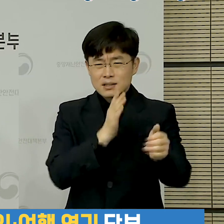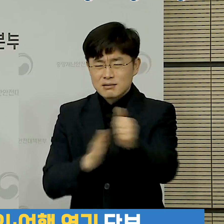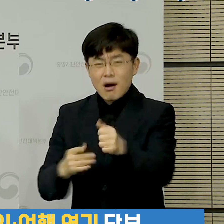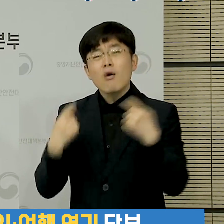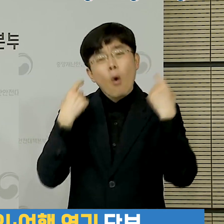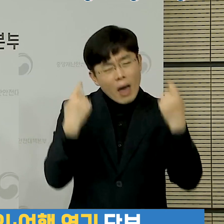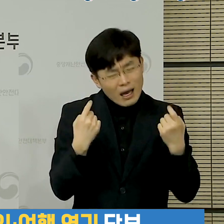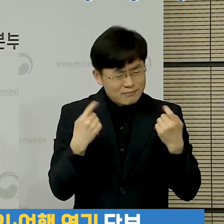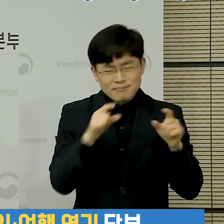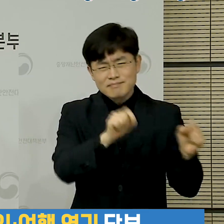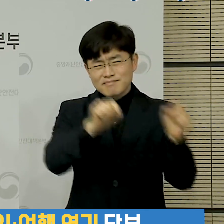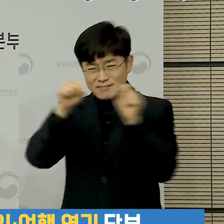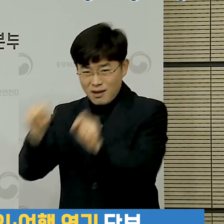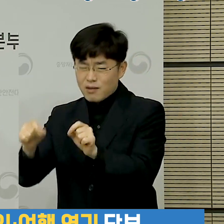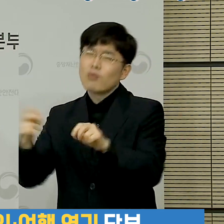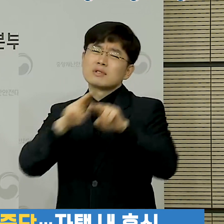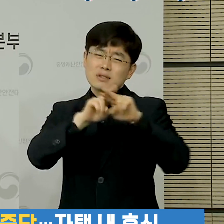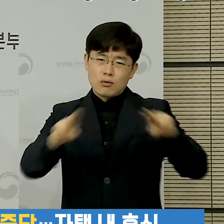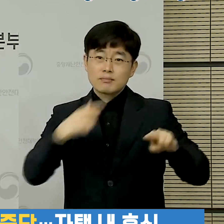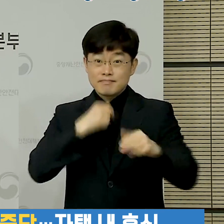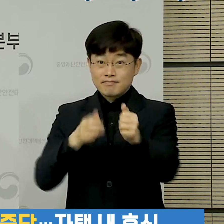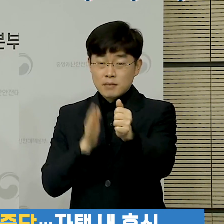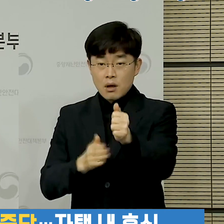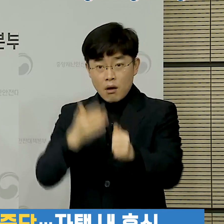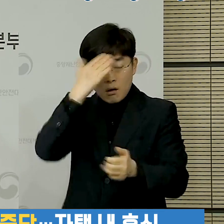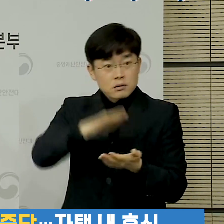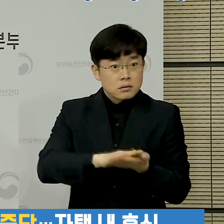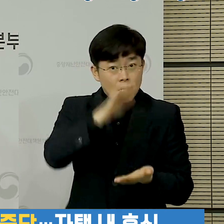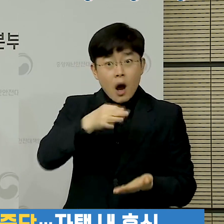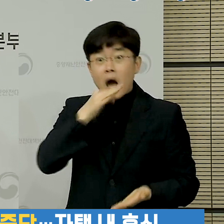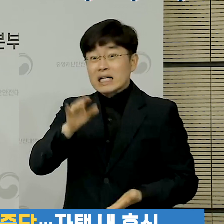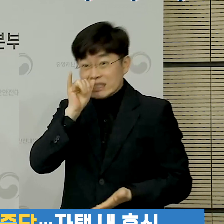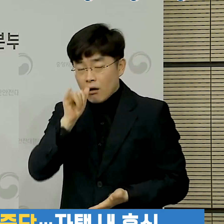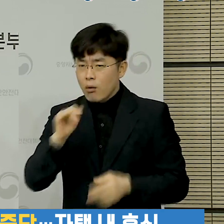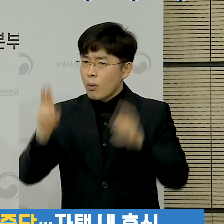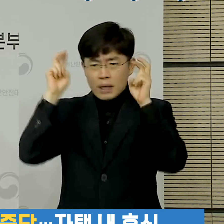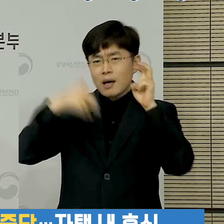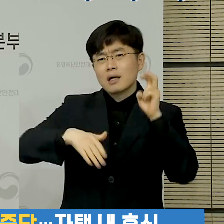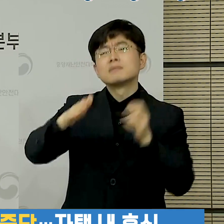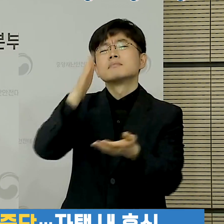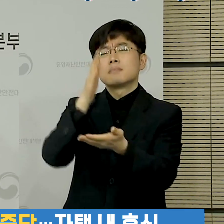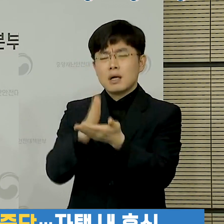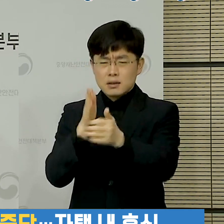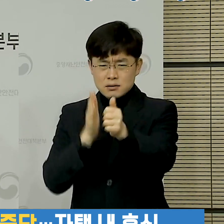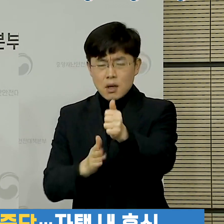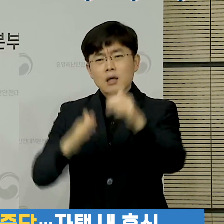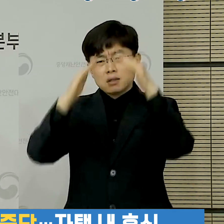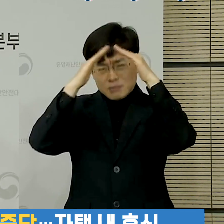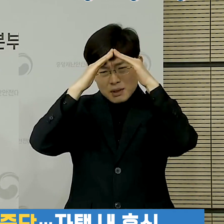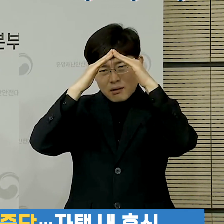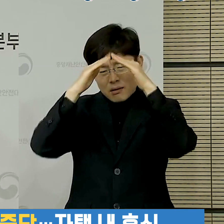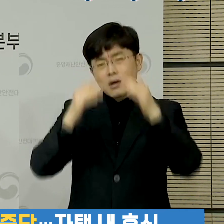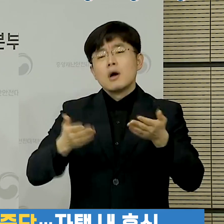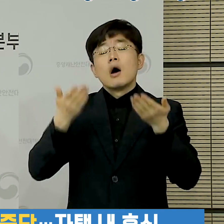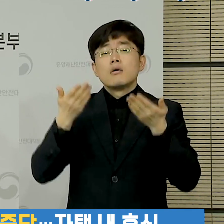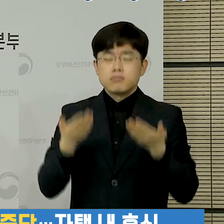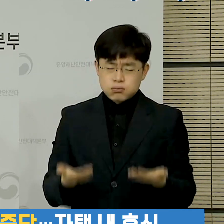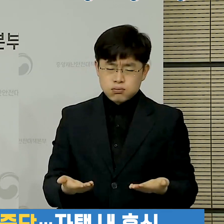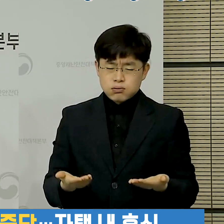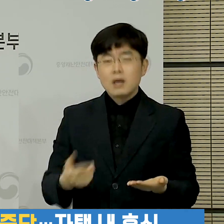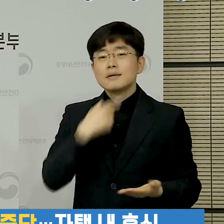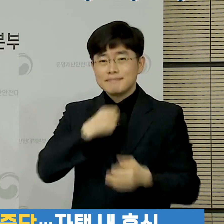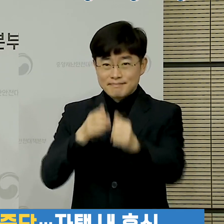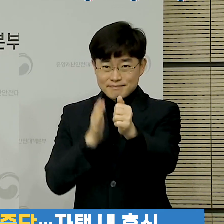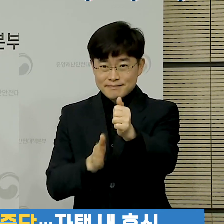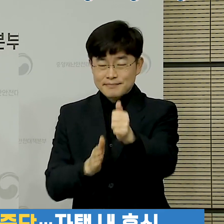등은 연기하거나 취소하고 발열 또는 호흡기 증상이 있으면 출근을 중단하고 집에서 당분 충분히